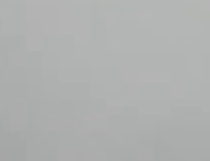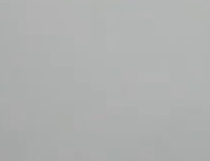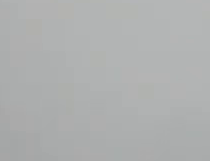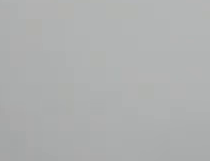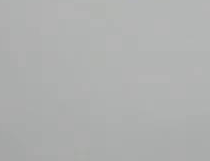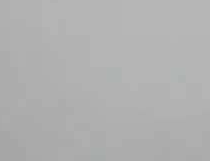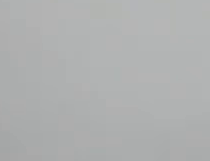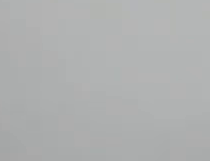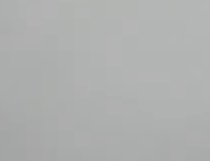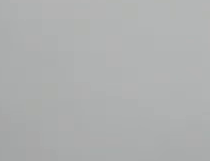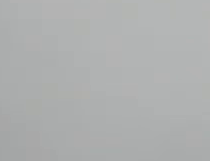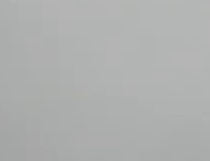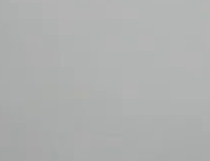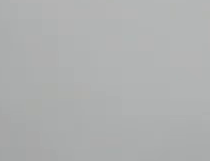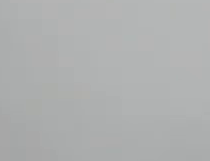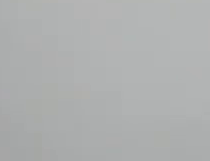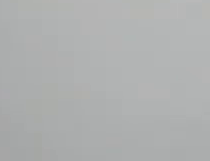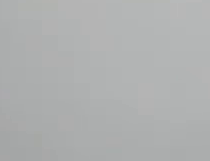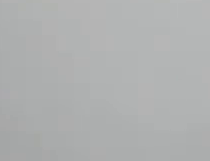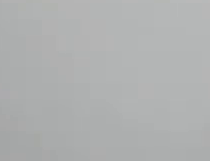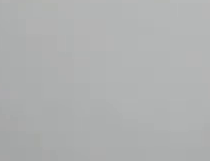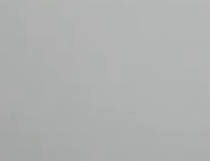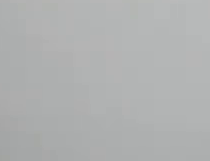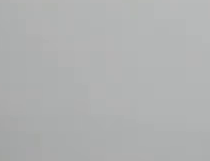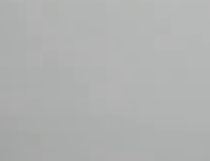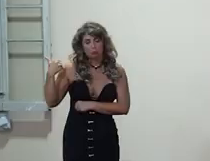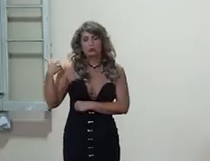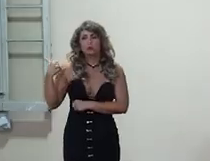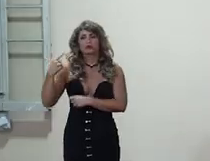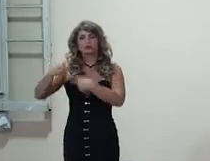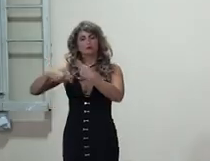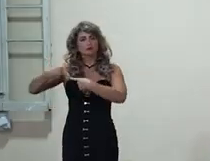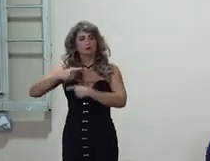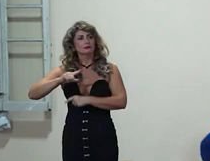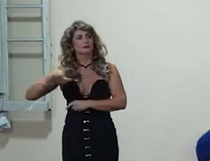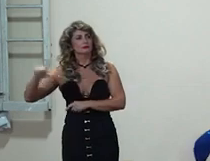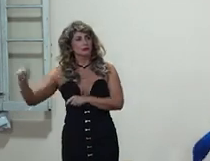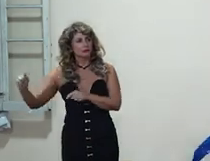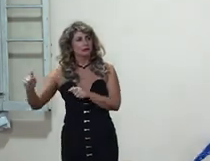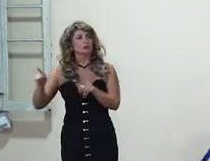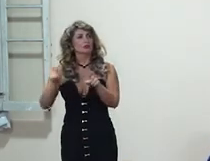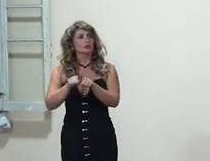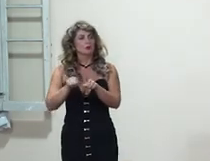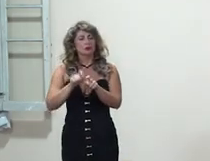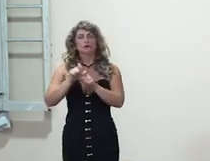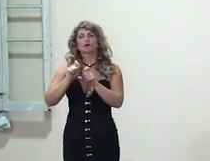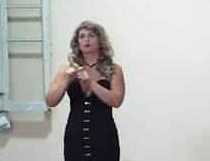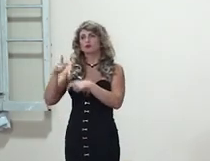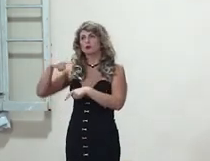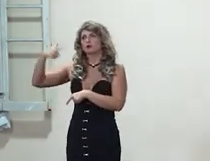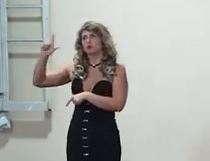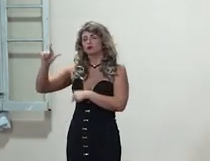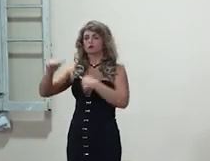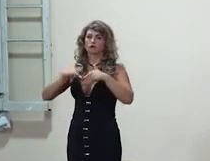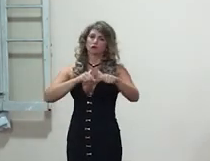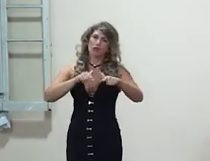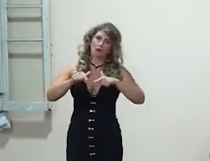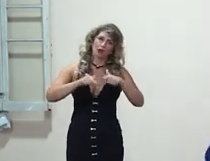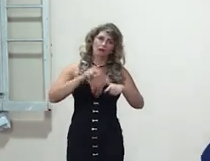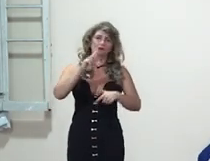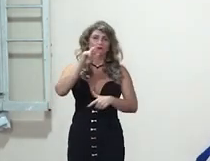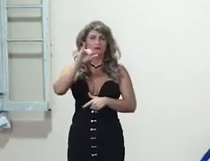aos 18 anos de idade. Depois saí também fazendo outros trabalhos em Rio Negro